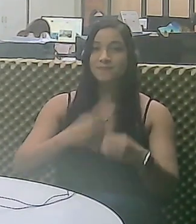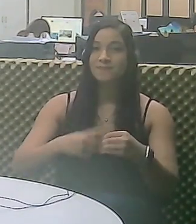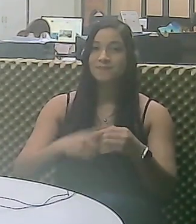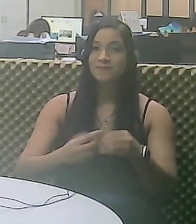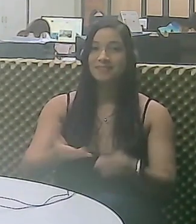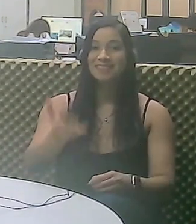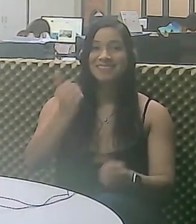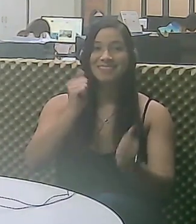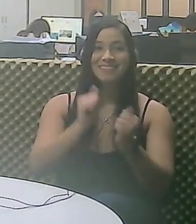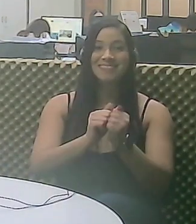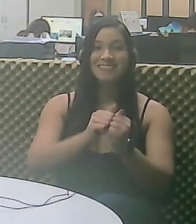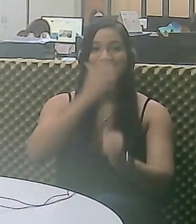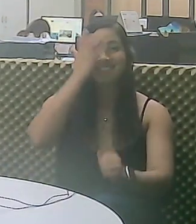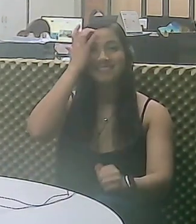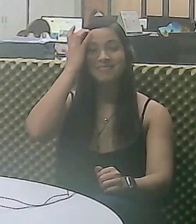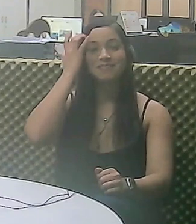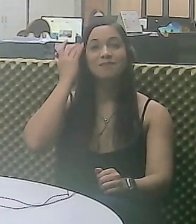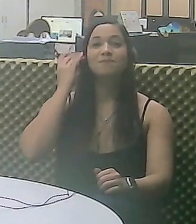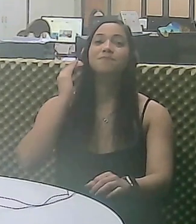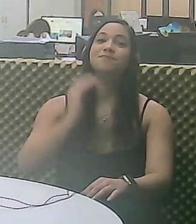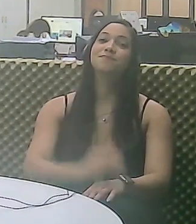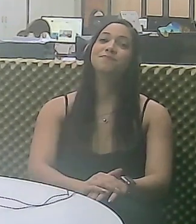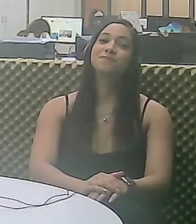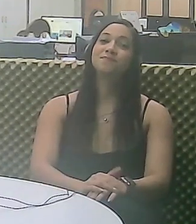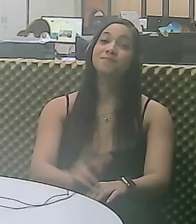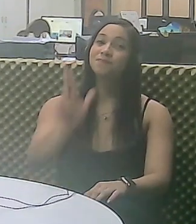Nossa Cidade. Vem com a gente!